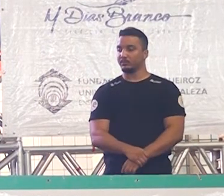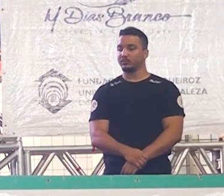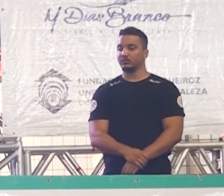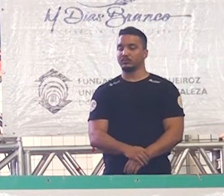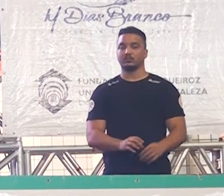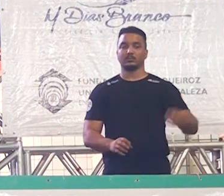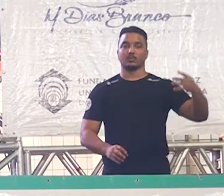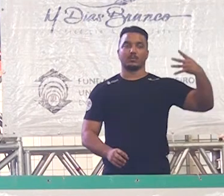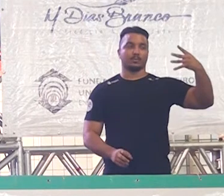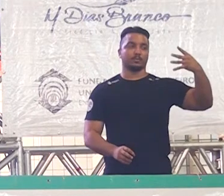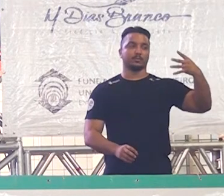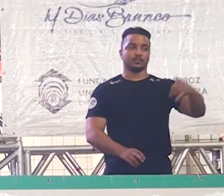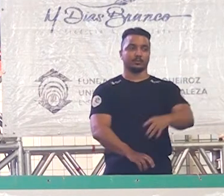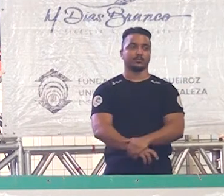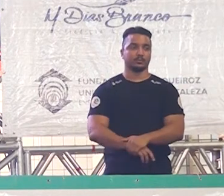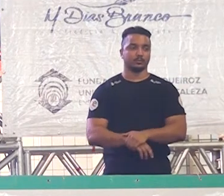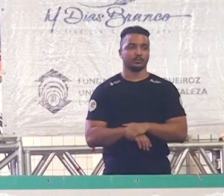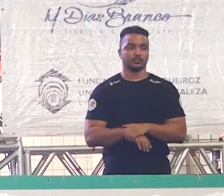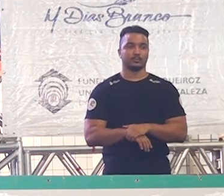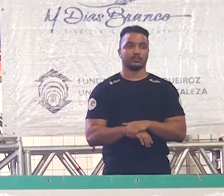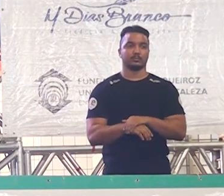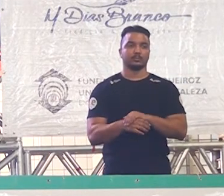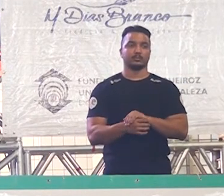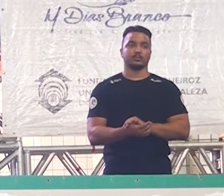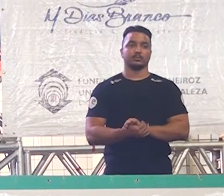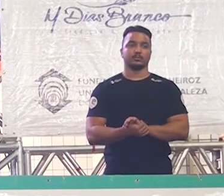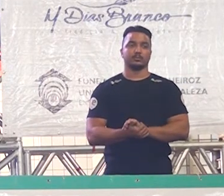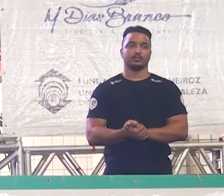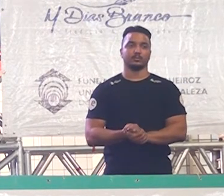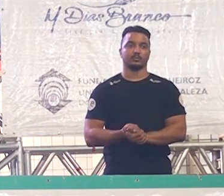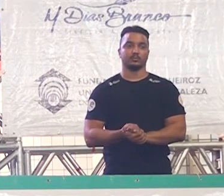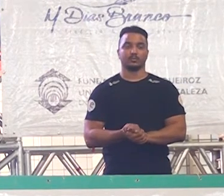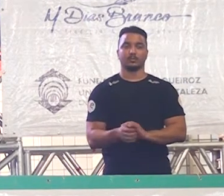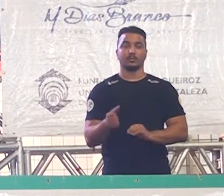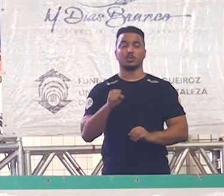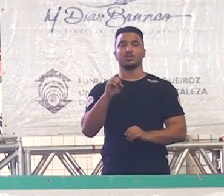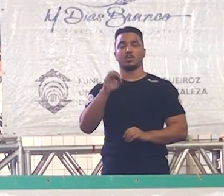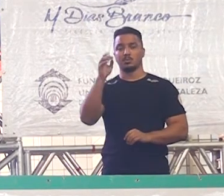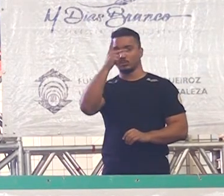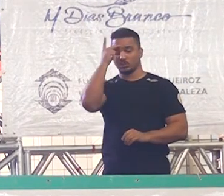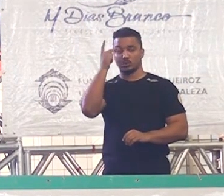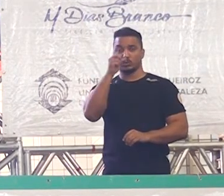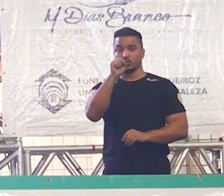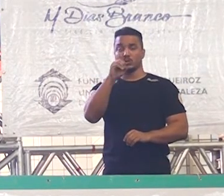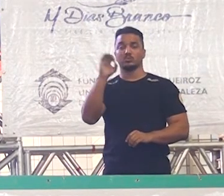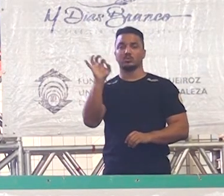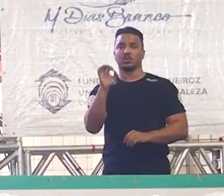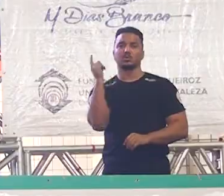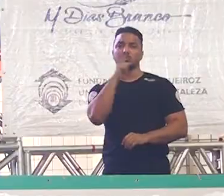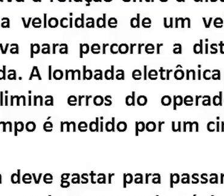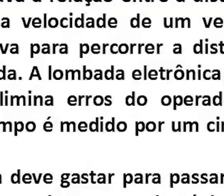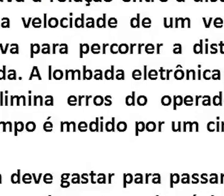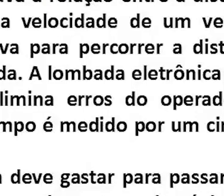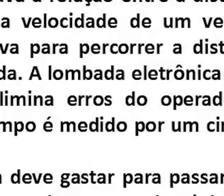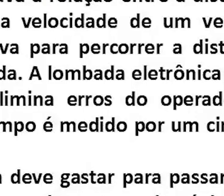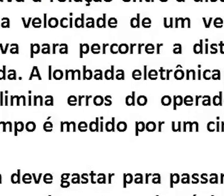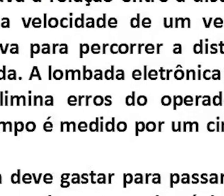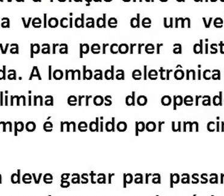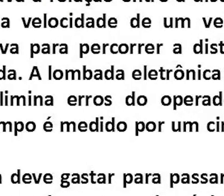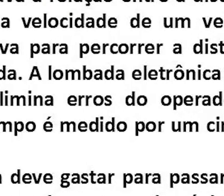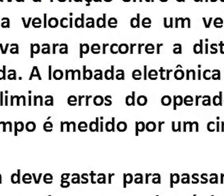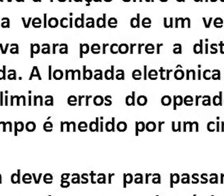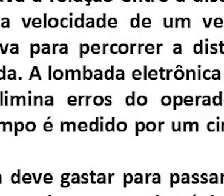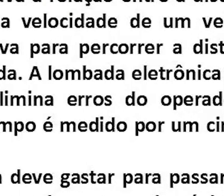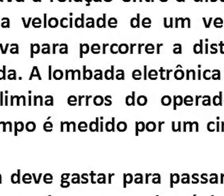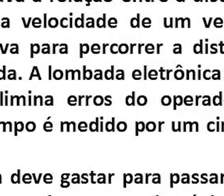Mais uma? Essa aqui já mais de 80% dos candidatos acertaram. Antes das lombadas eletrônicas, eram